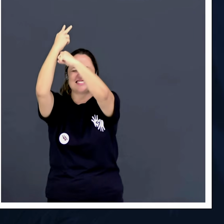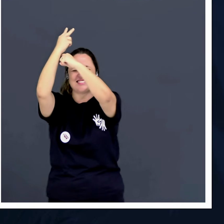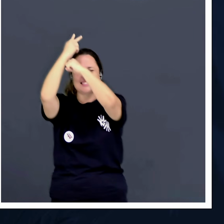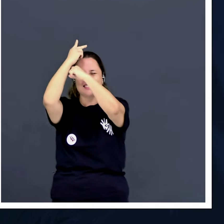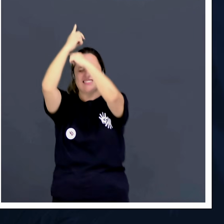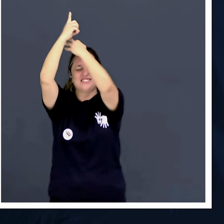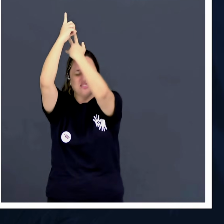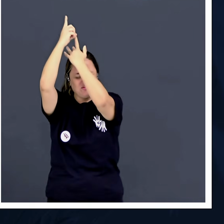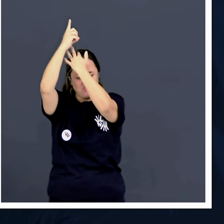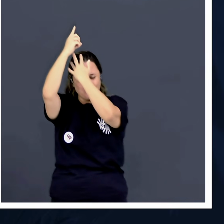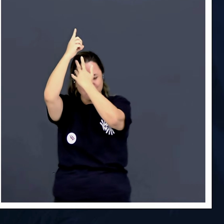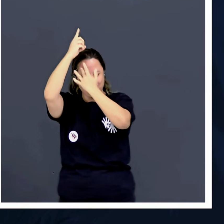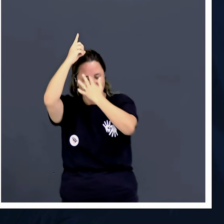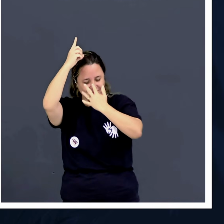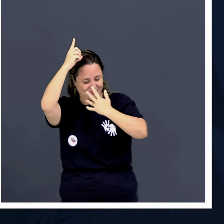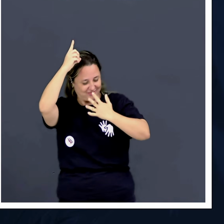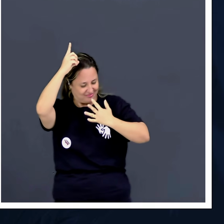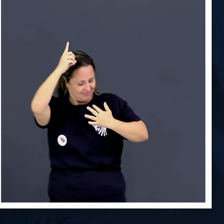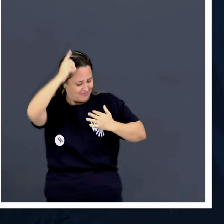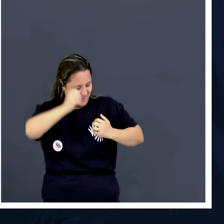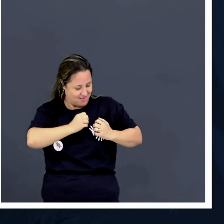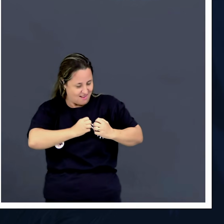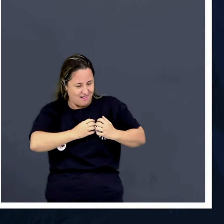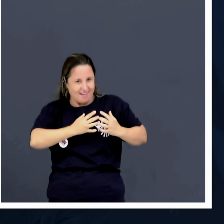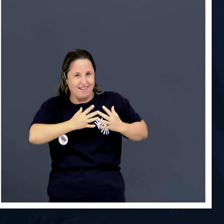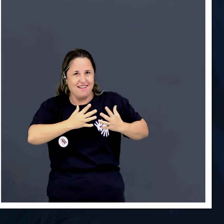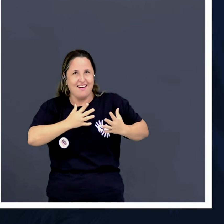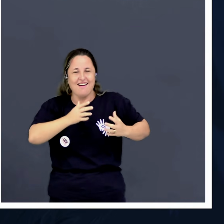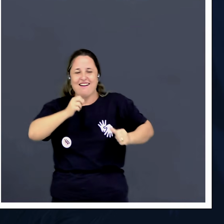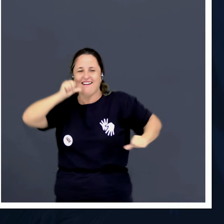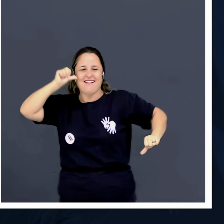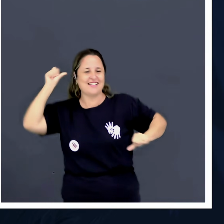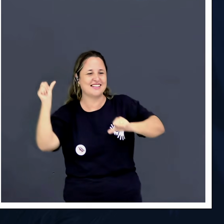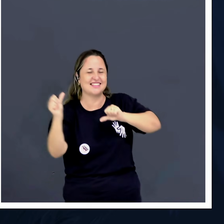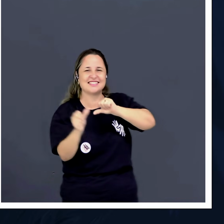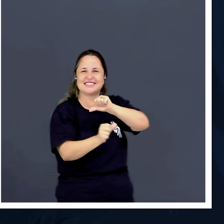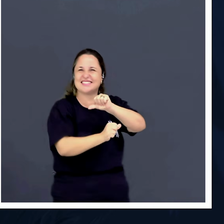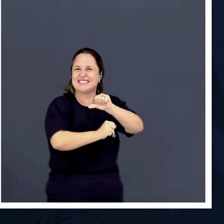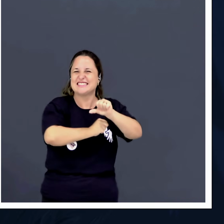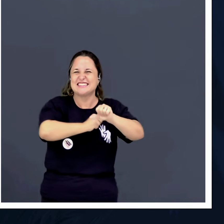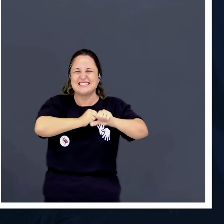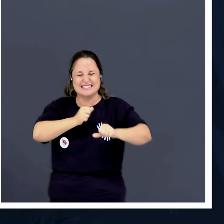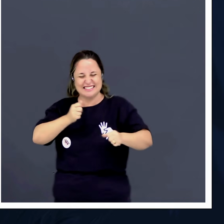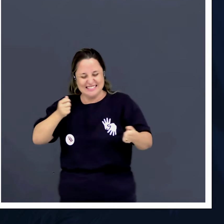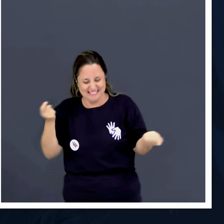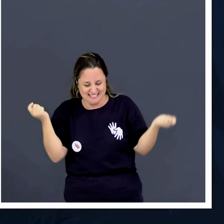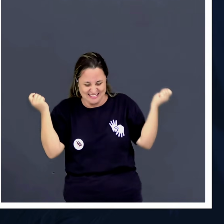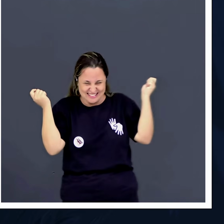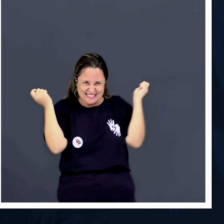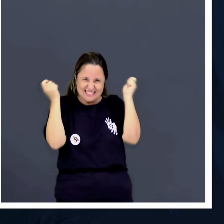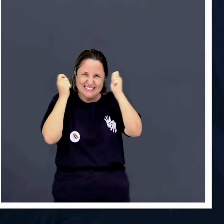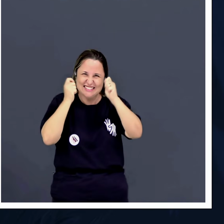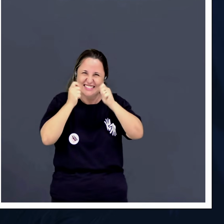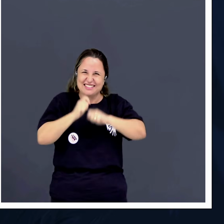favor de Deus é o que abre as portas pra mim. Faz